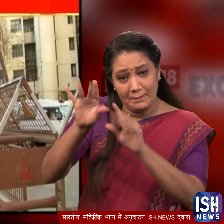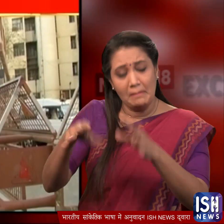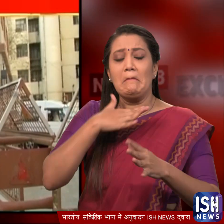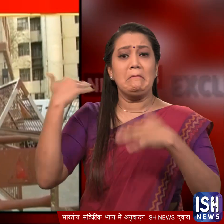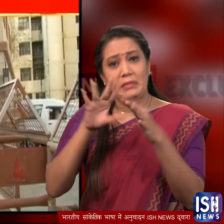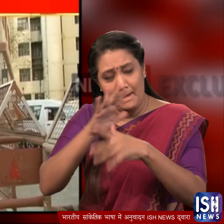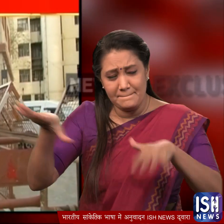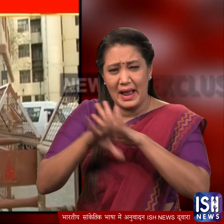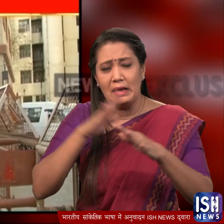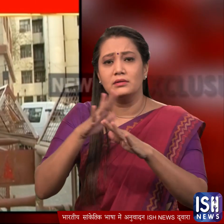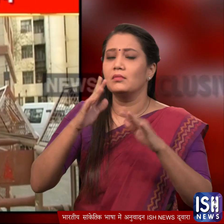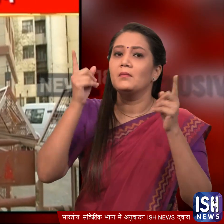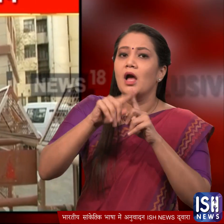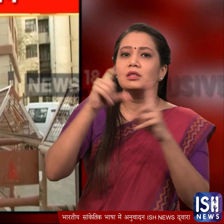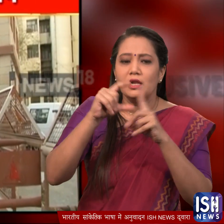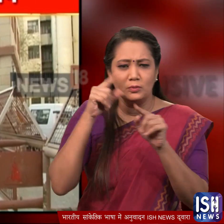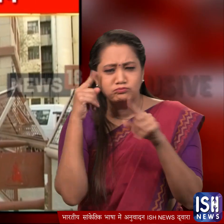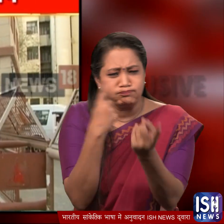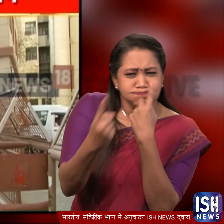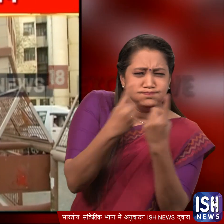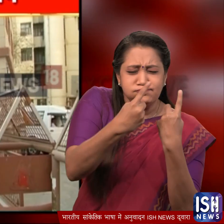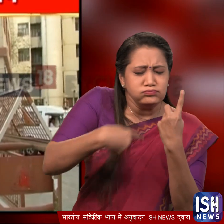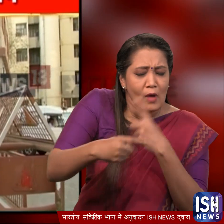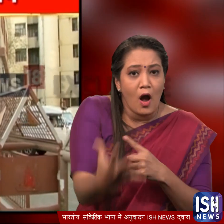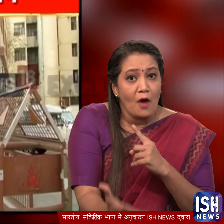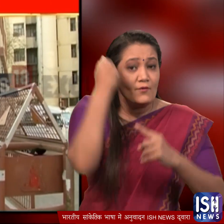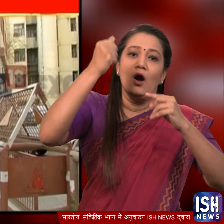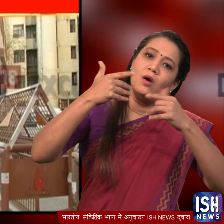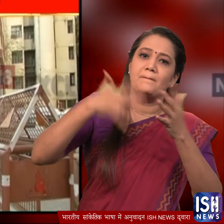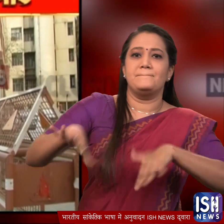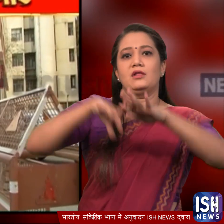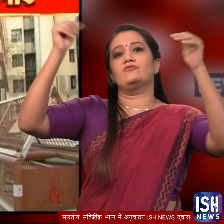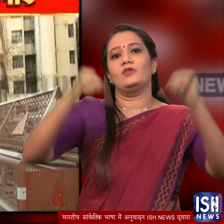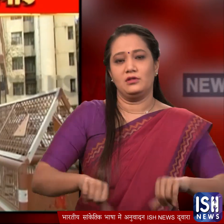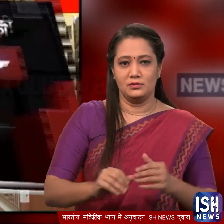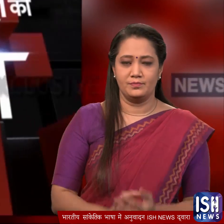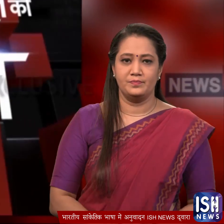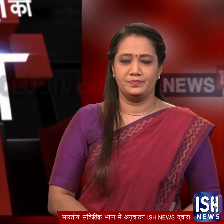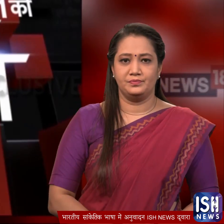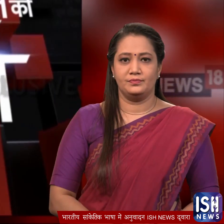लेकिन दिल्ली पुलिस की स्पेशल सेल ने टेक्निकल सर्विलांस के जरिए इस साजिश को नाकाम कर दिया।